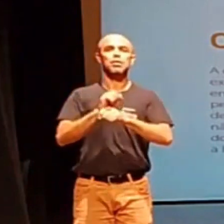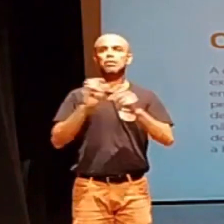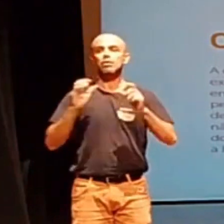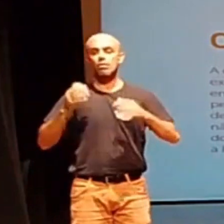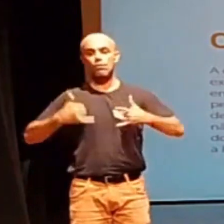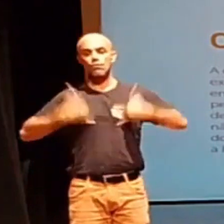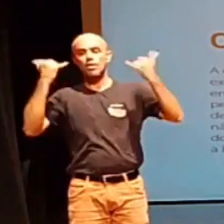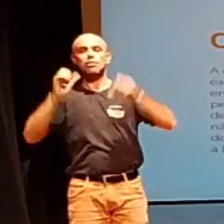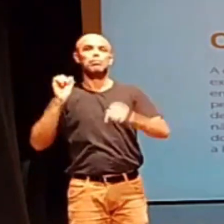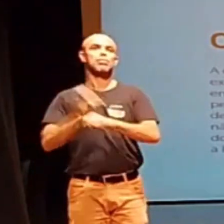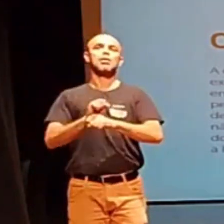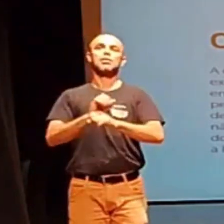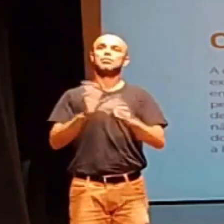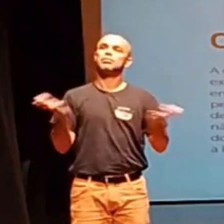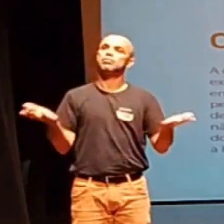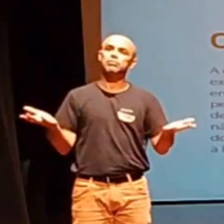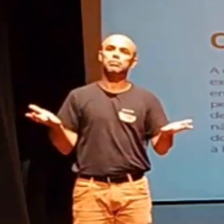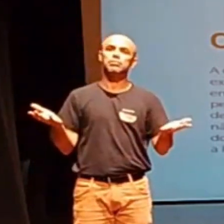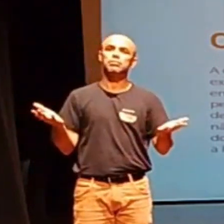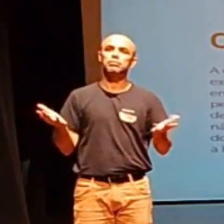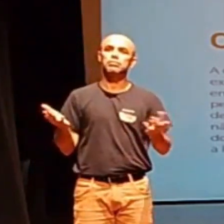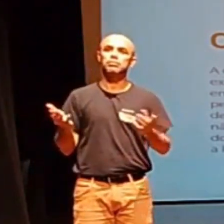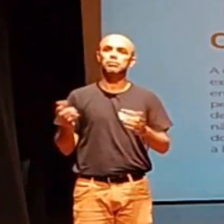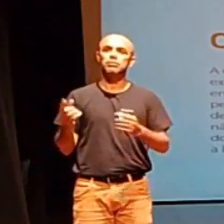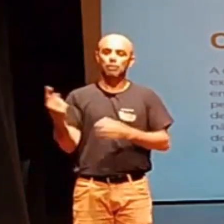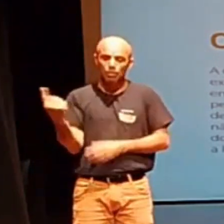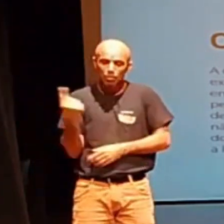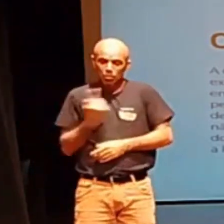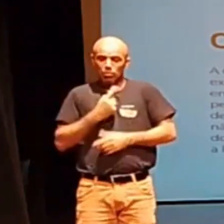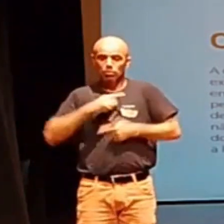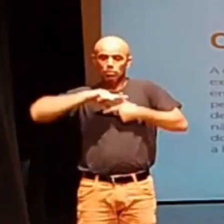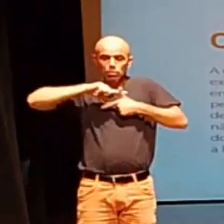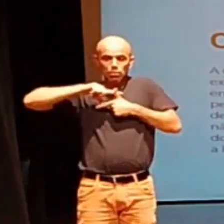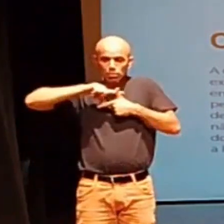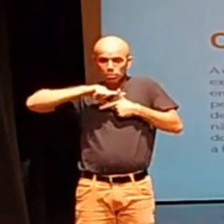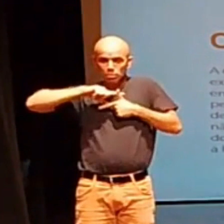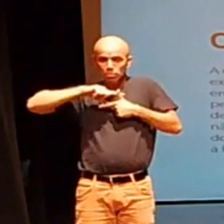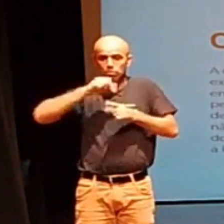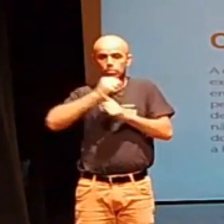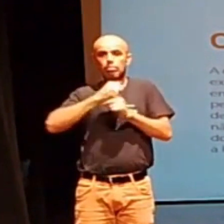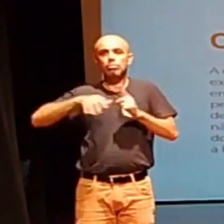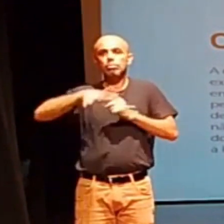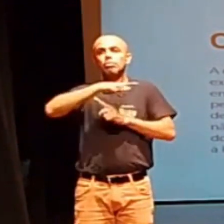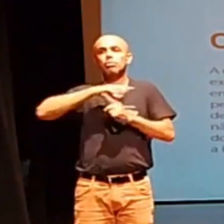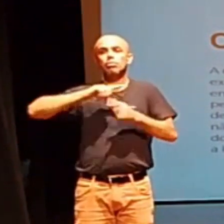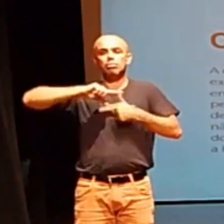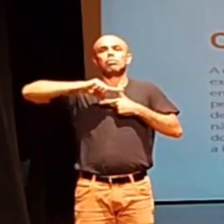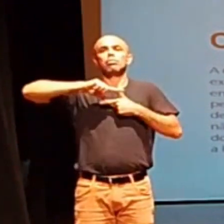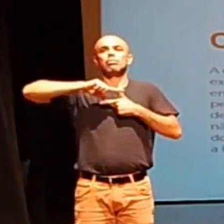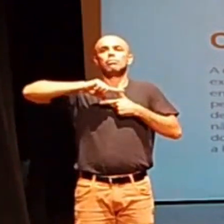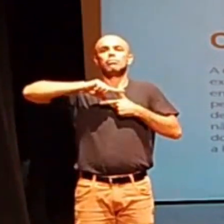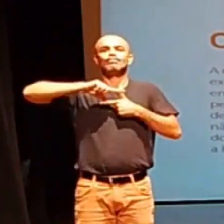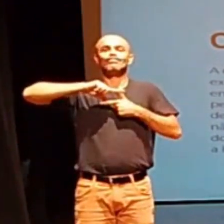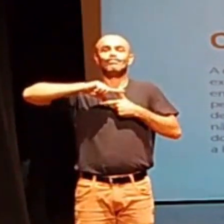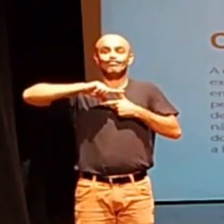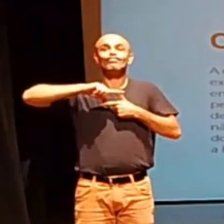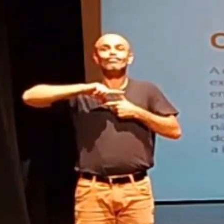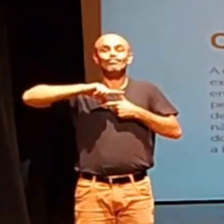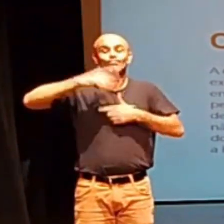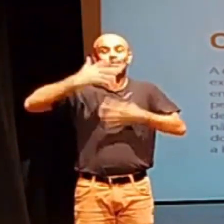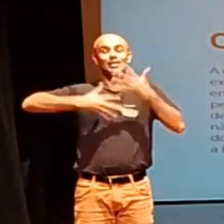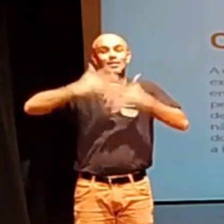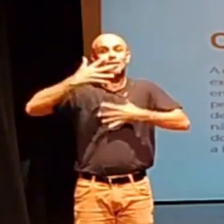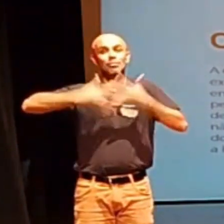festas. Se isola socialmente. E isso acaba prejudicando